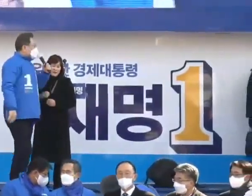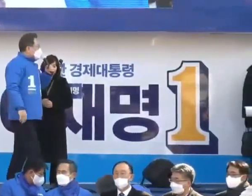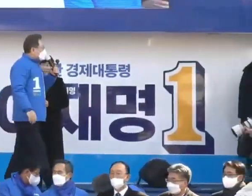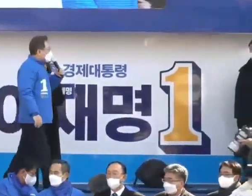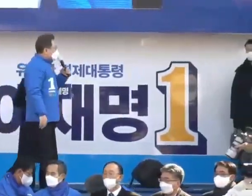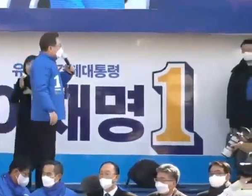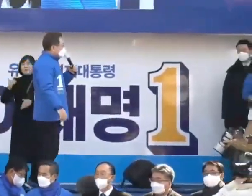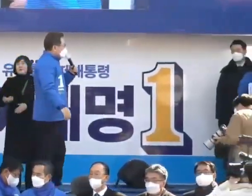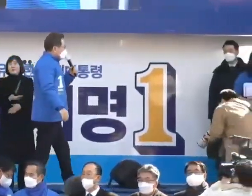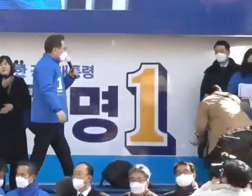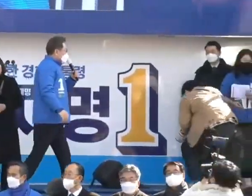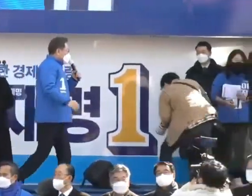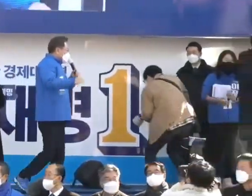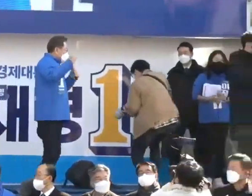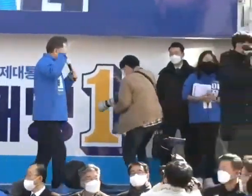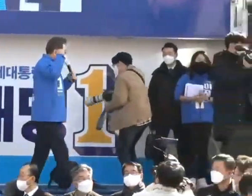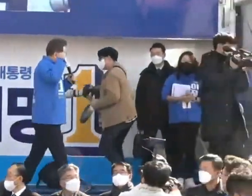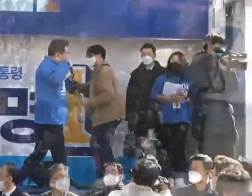목포 시민 여러분,